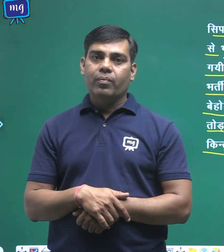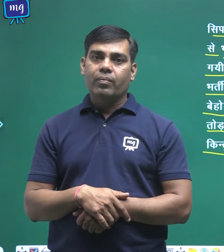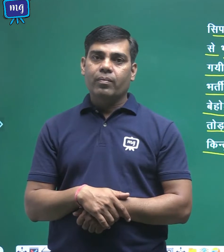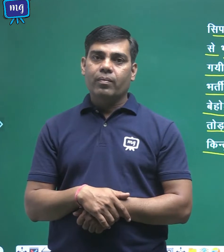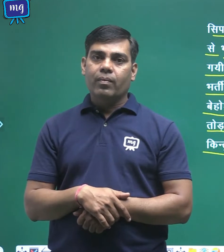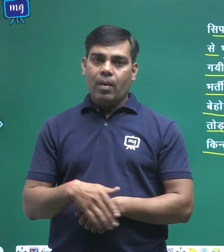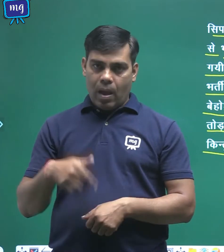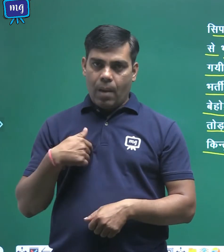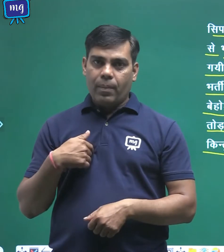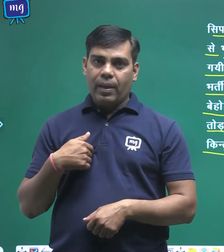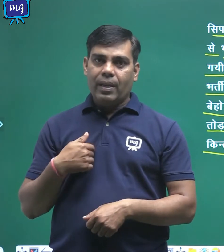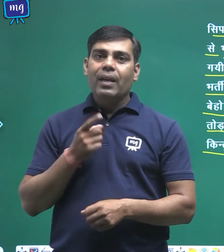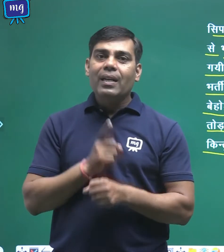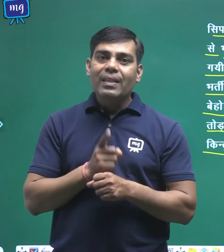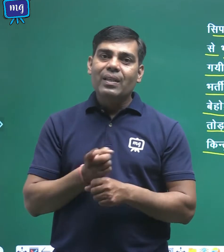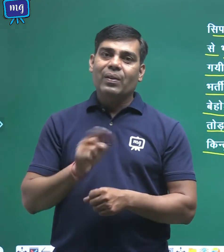अपने शिक्षक को